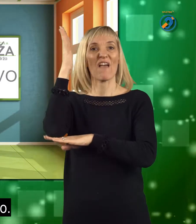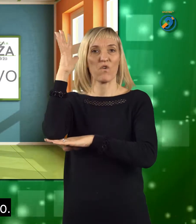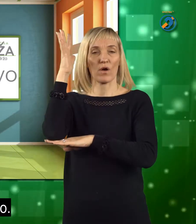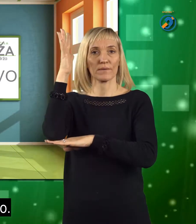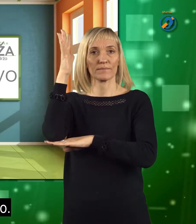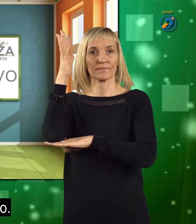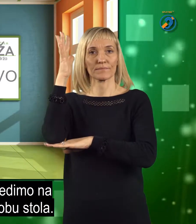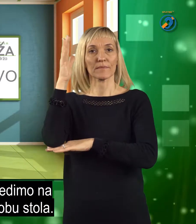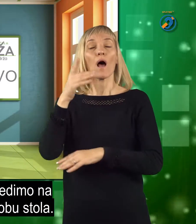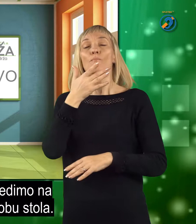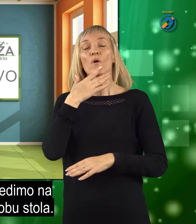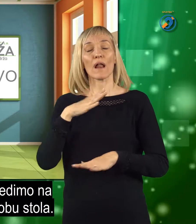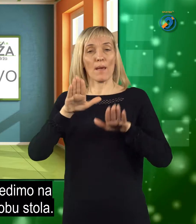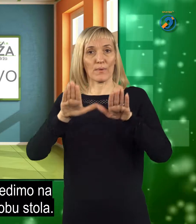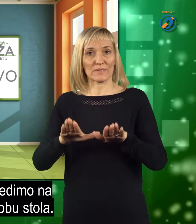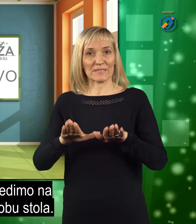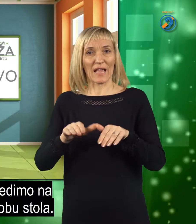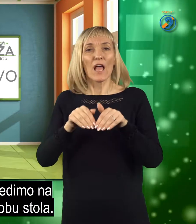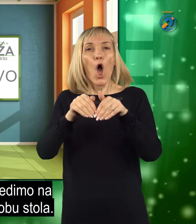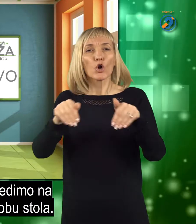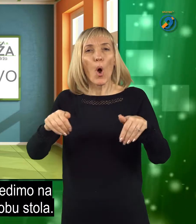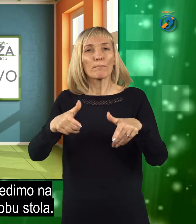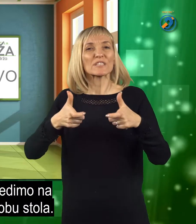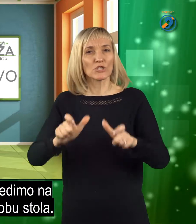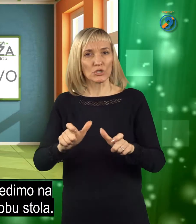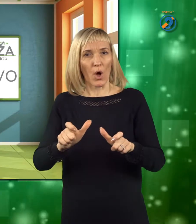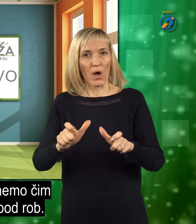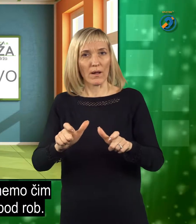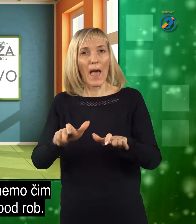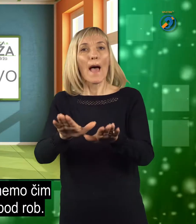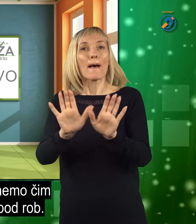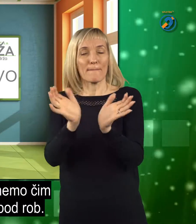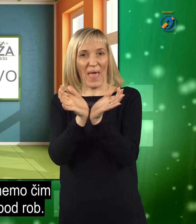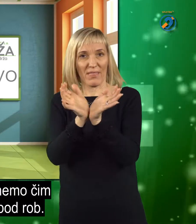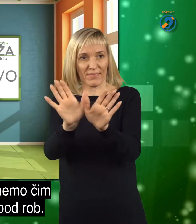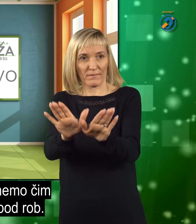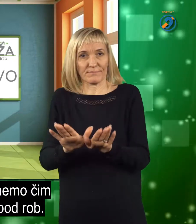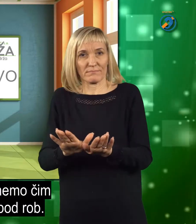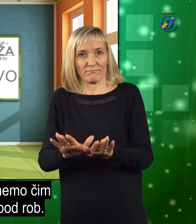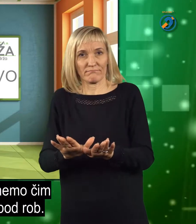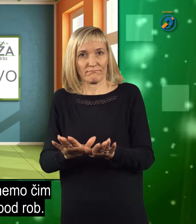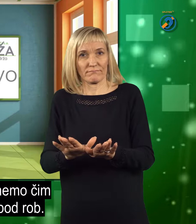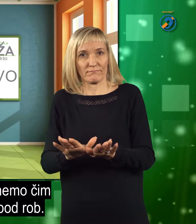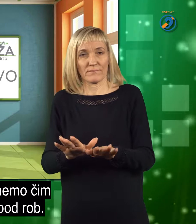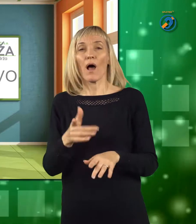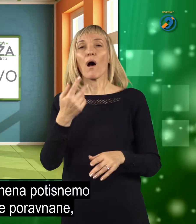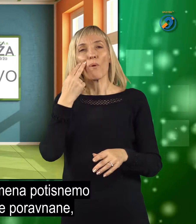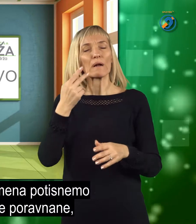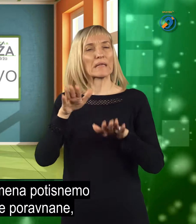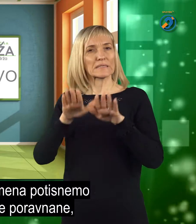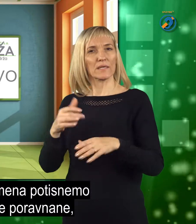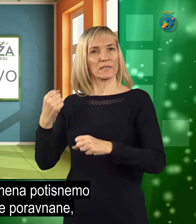drevo. Pokončno sedimo na sprednjem robu stola. Pete potegnemo čim bolj nazaj pod rob.